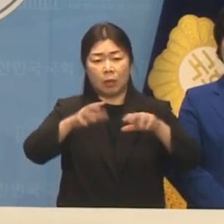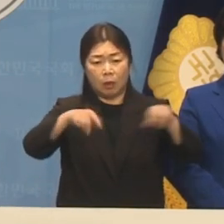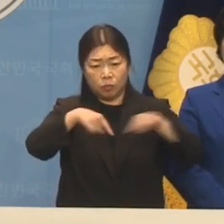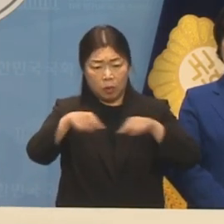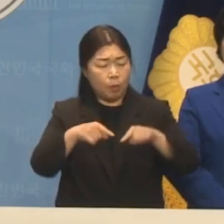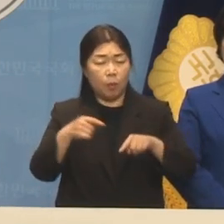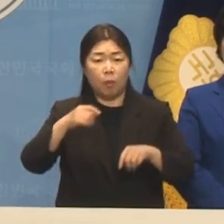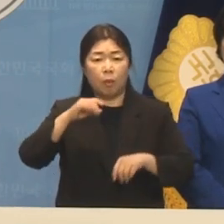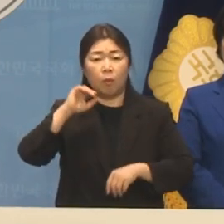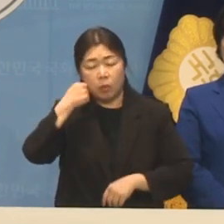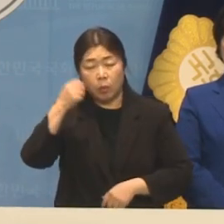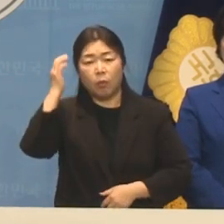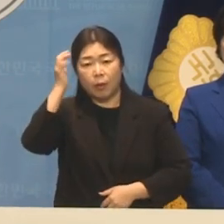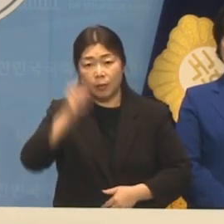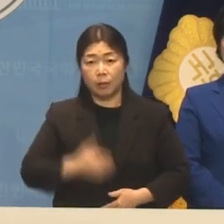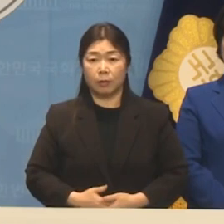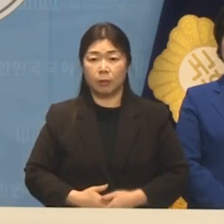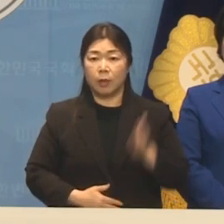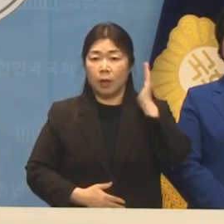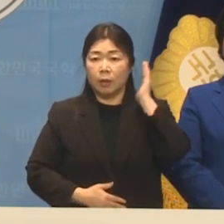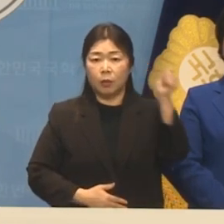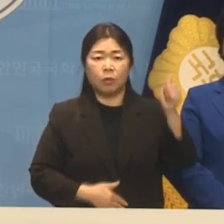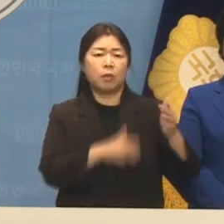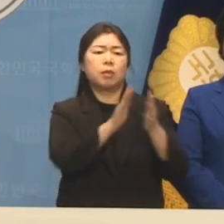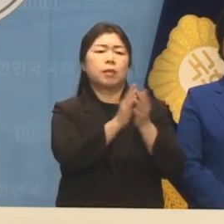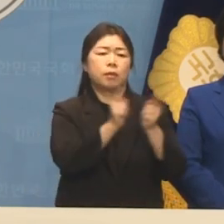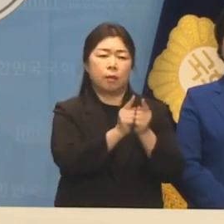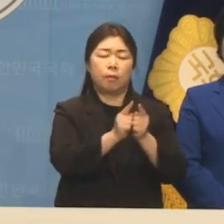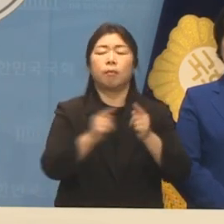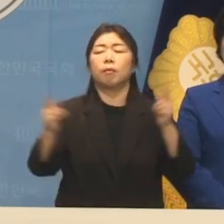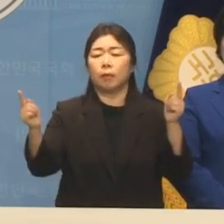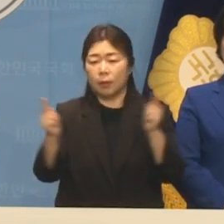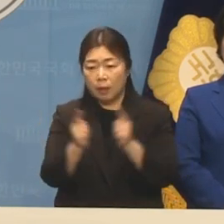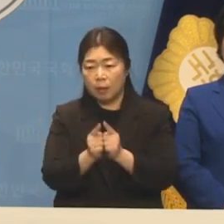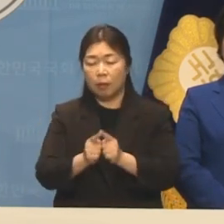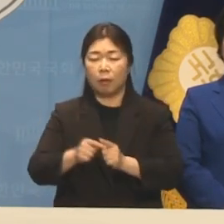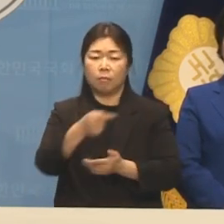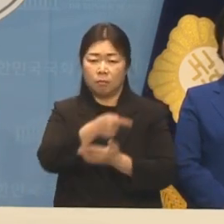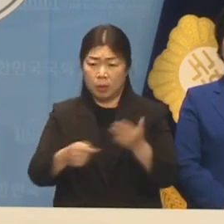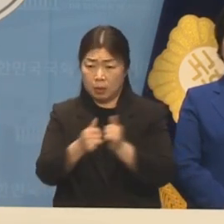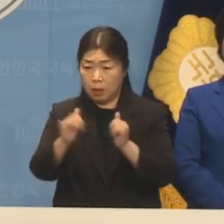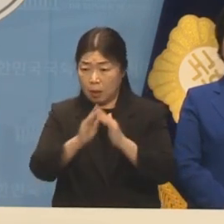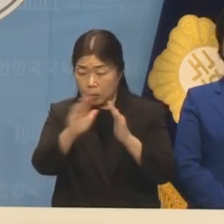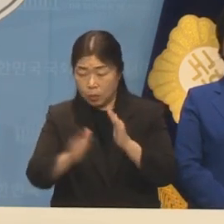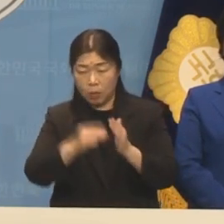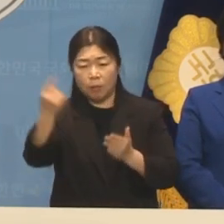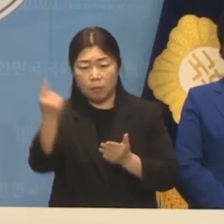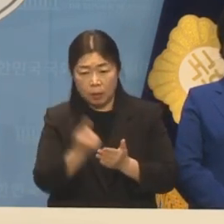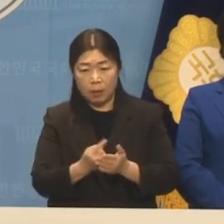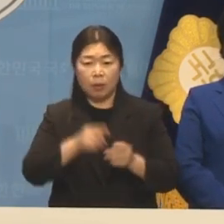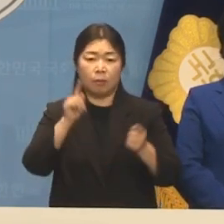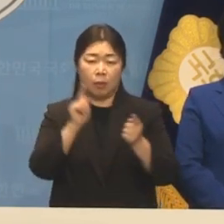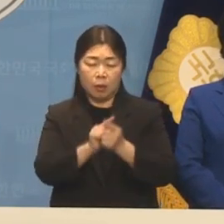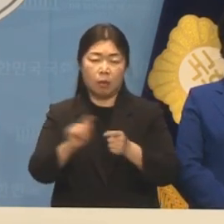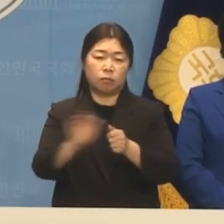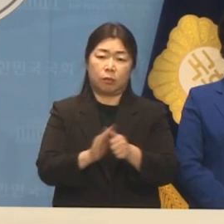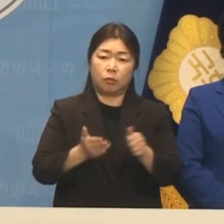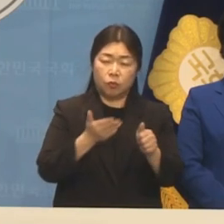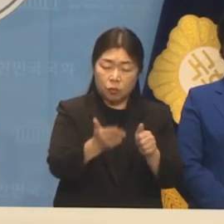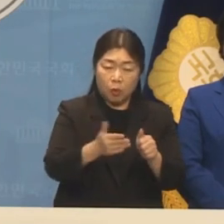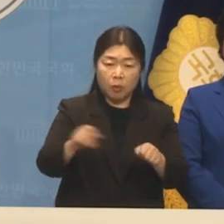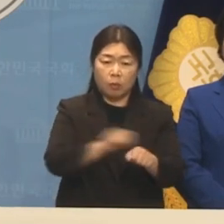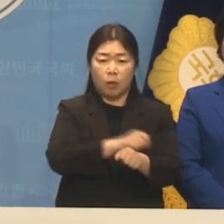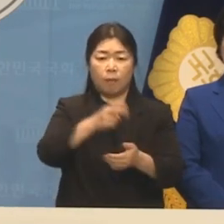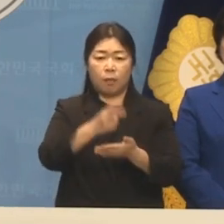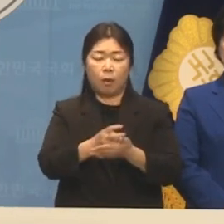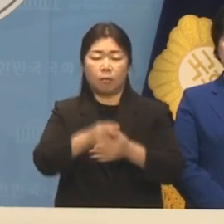이태원 유가족들을 직접 만나서 위로해주고 이태원 참사 특별법을 수용해달라고 간곡하게 얘기를